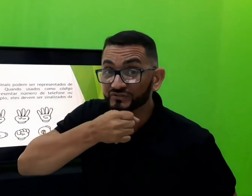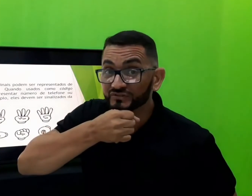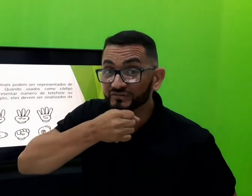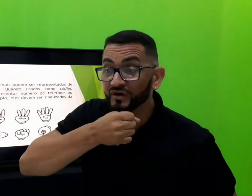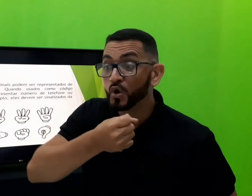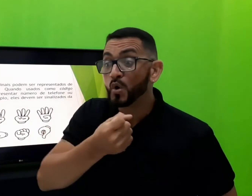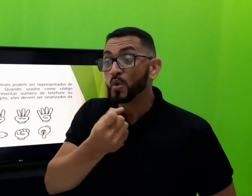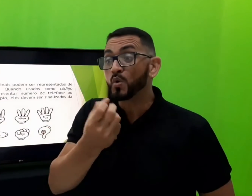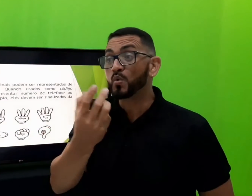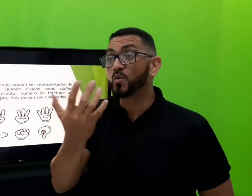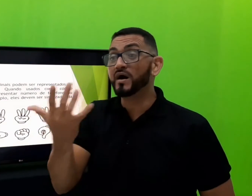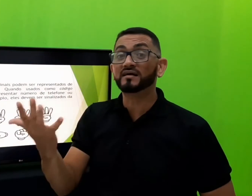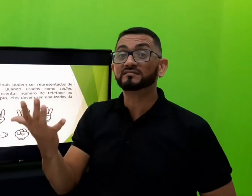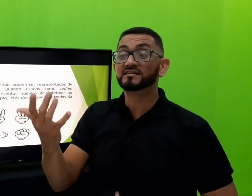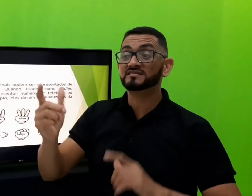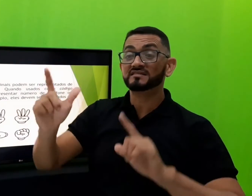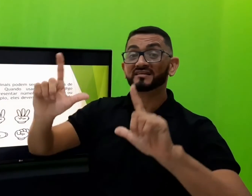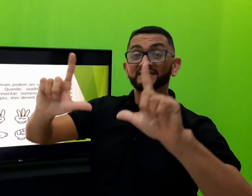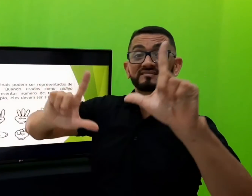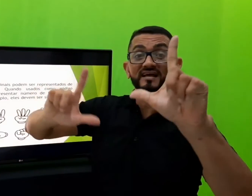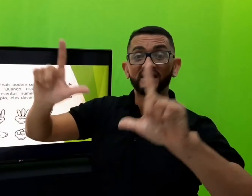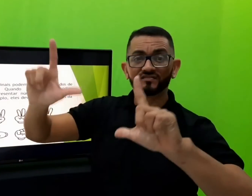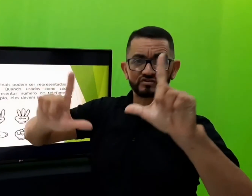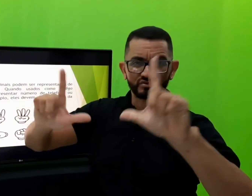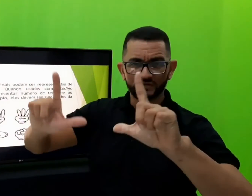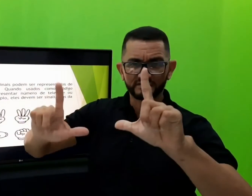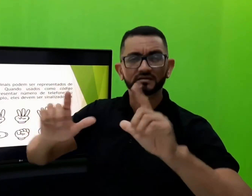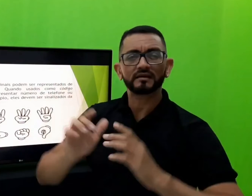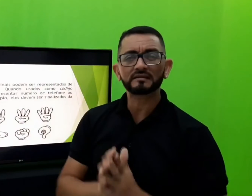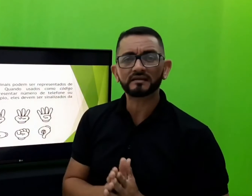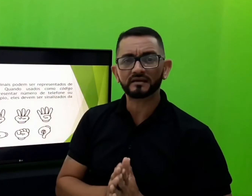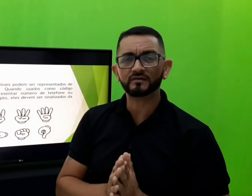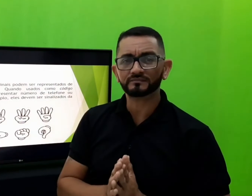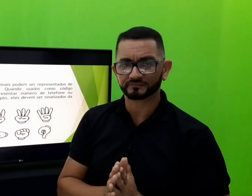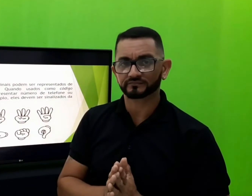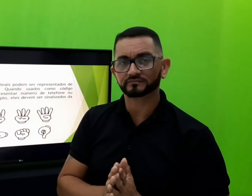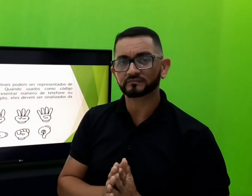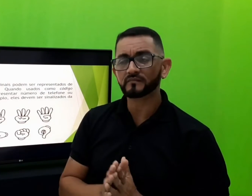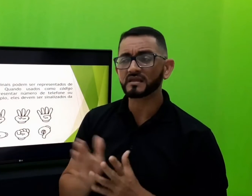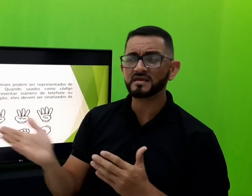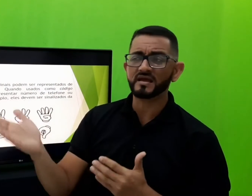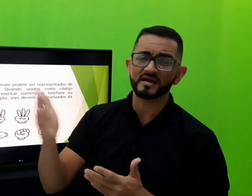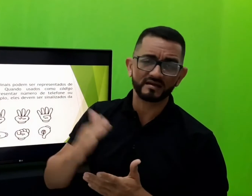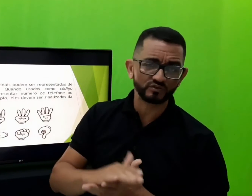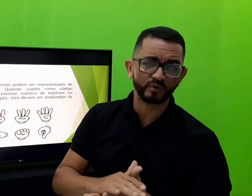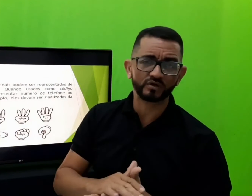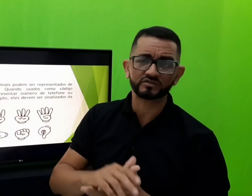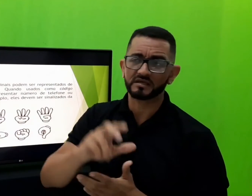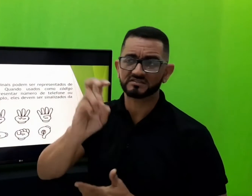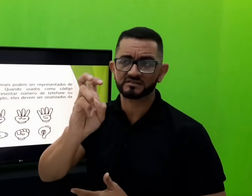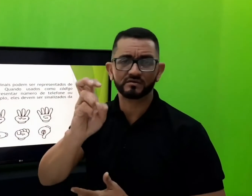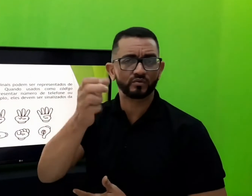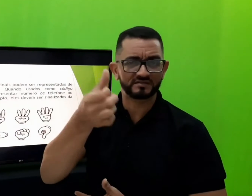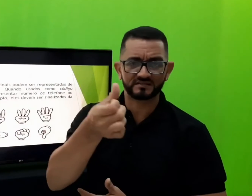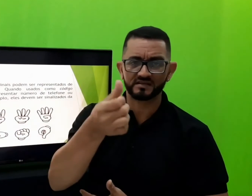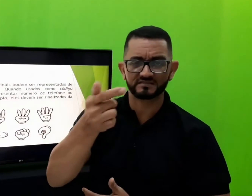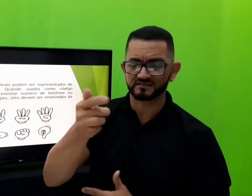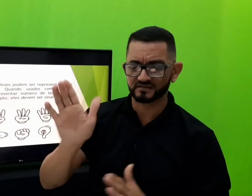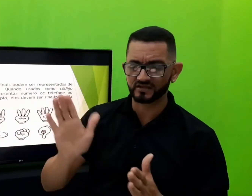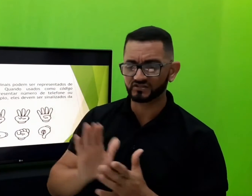velhos? Quantas televisões? Entenderam? E aí a resposta é 5, é 6, é 7 e